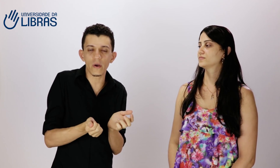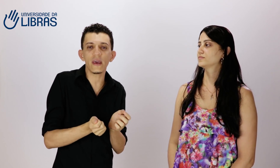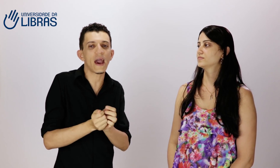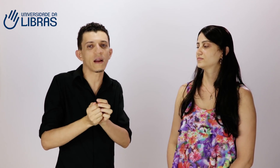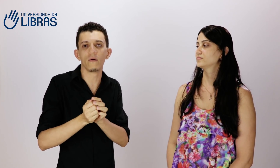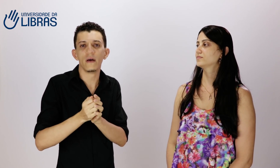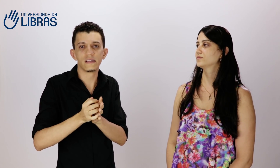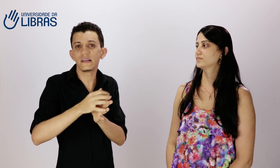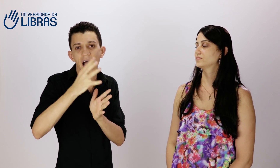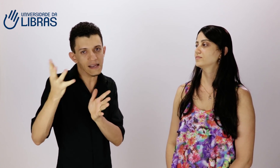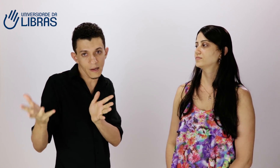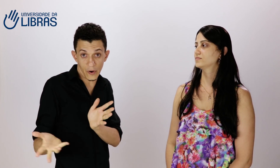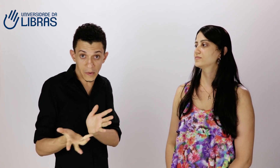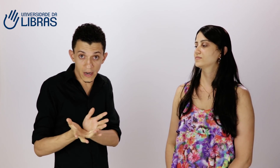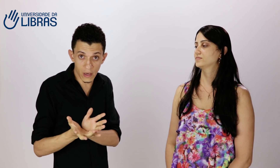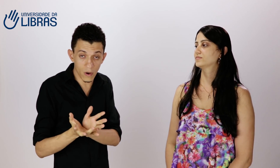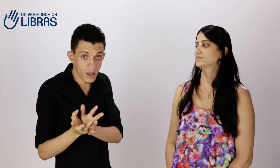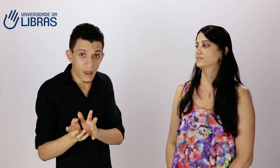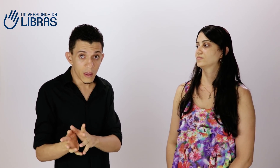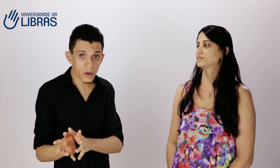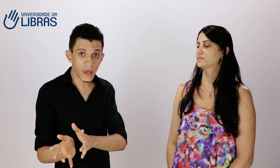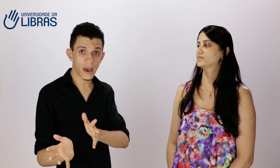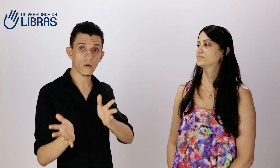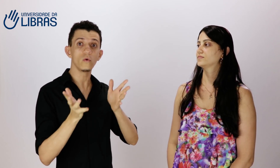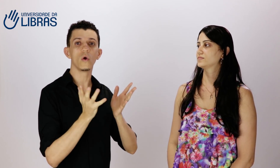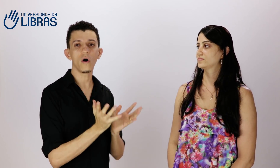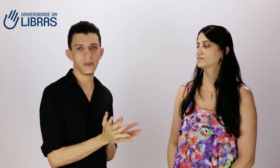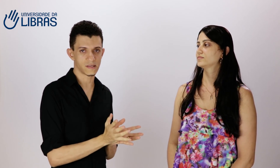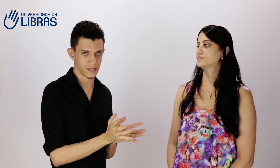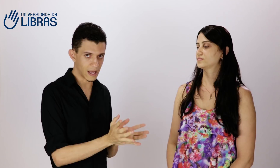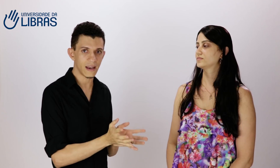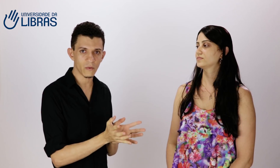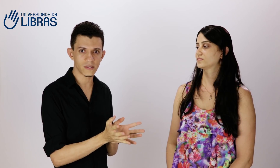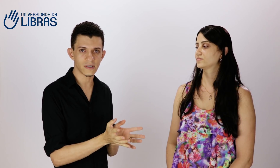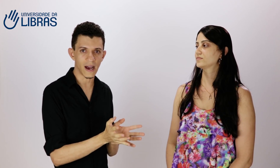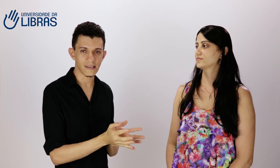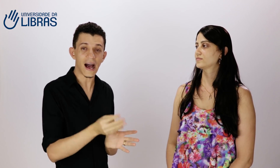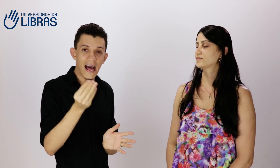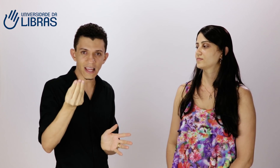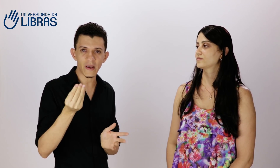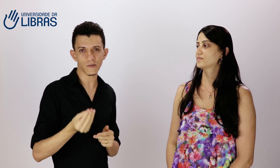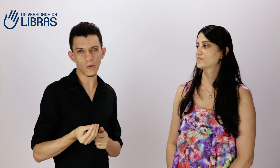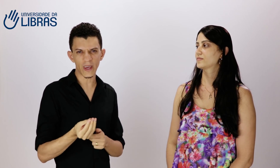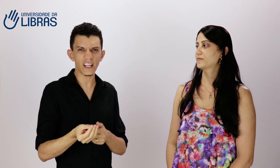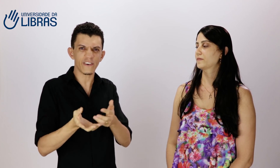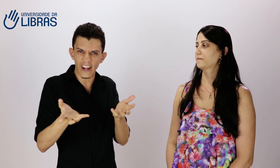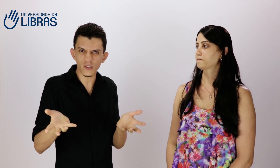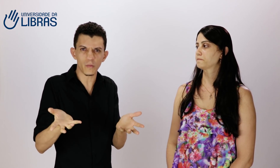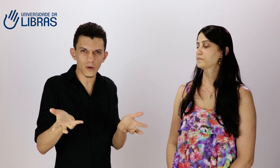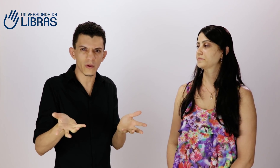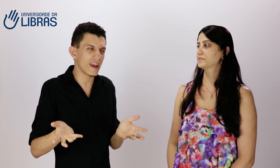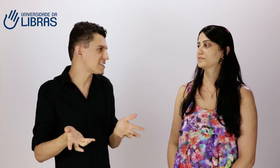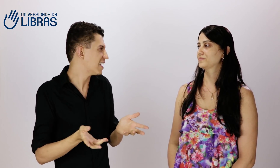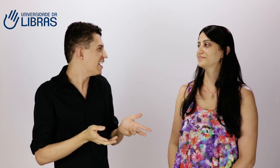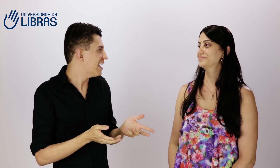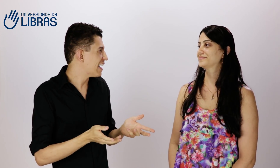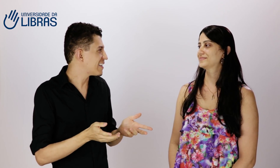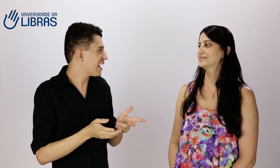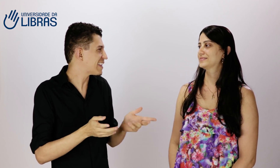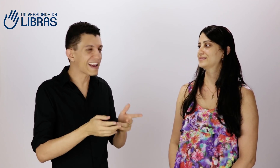que eram sinais da própria língua e o que eram nomes na língua de sinais. Até mesmo porque é diferente do português, em que tem até